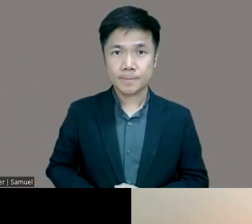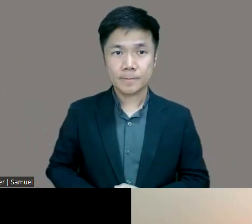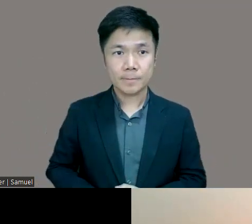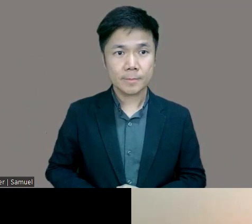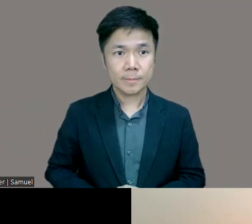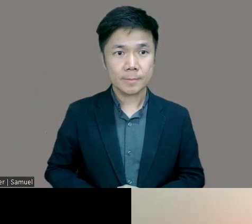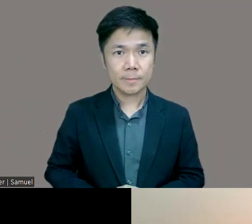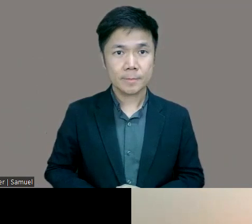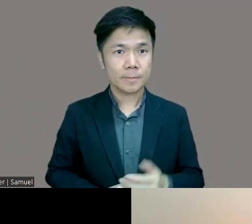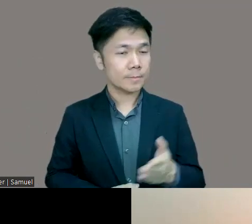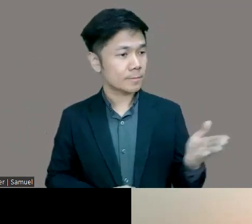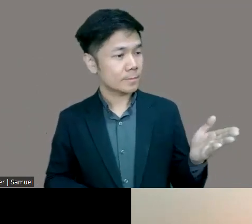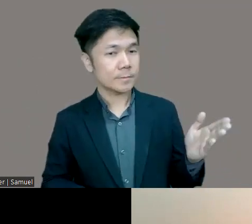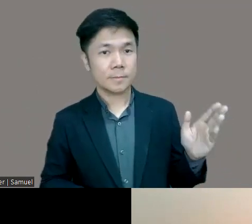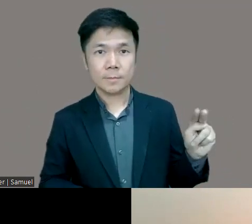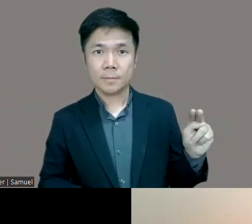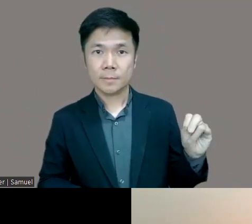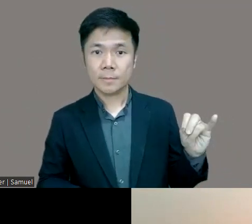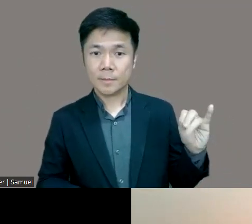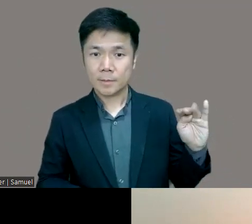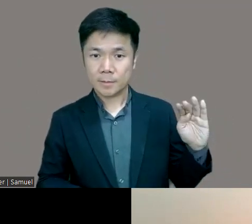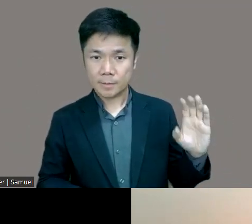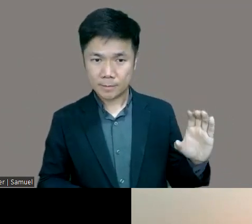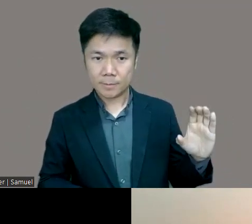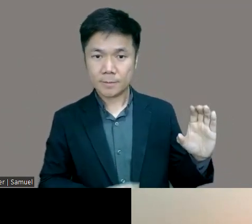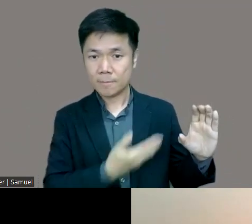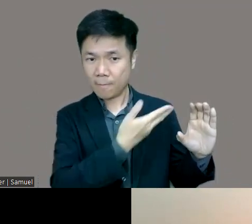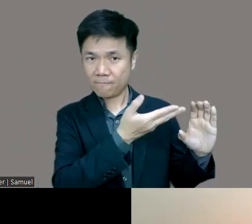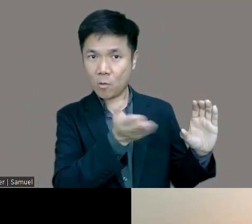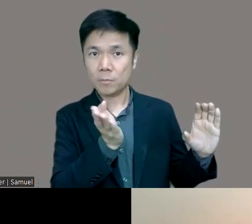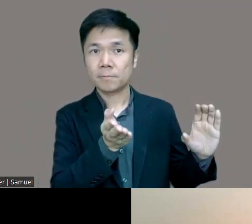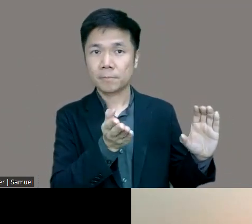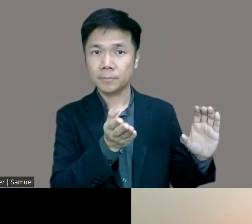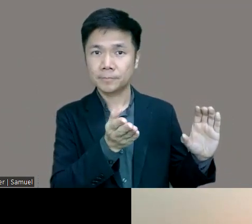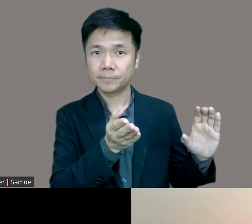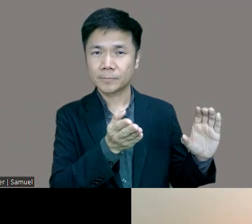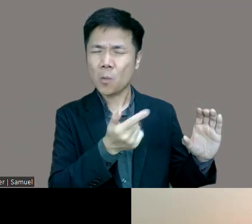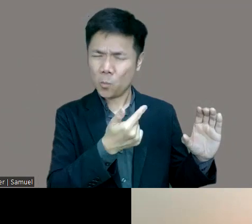nous allons. Je vois qu'il y a tout un domaine